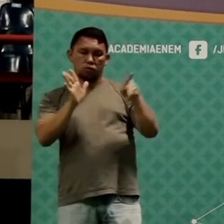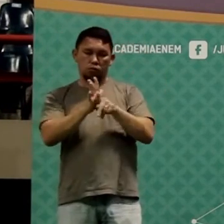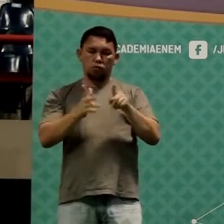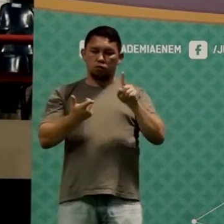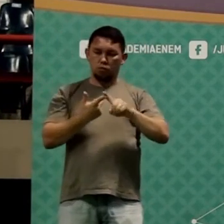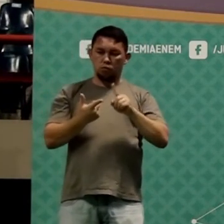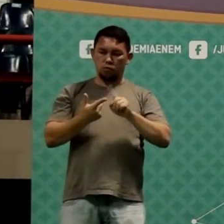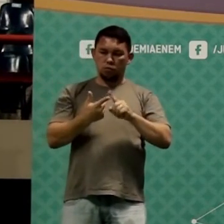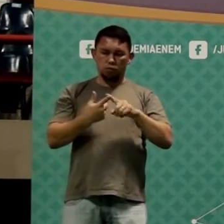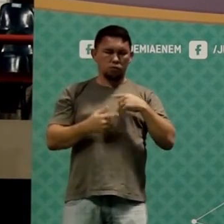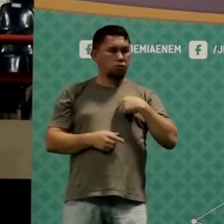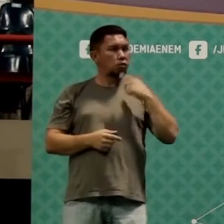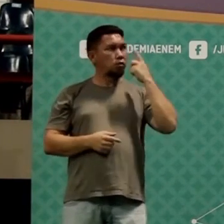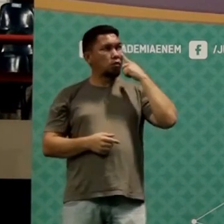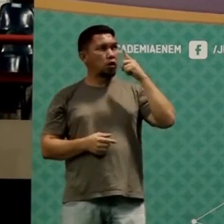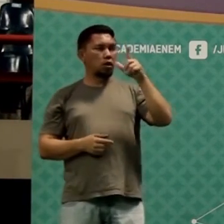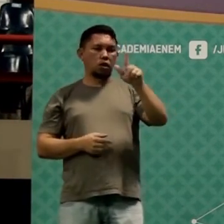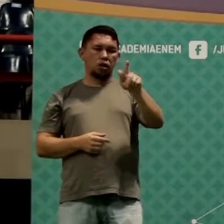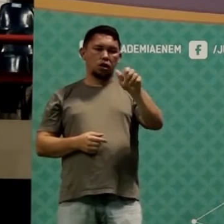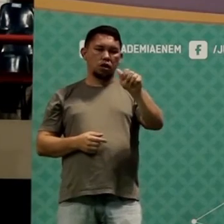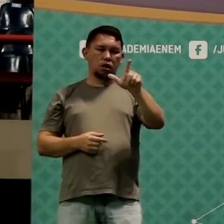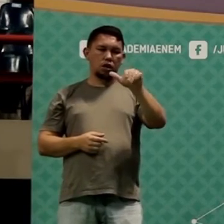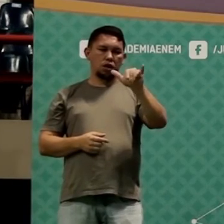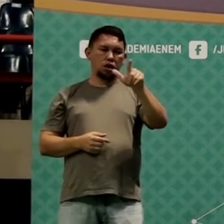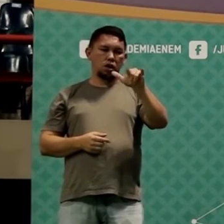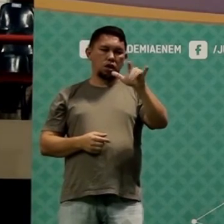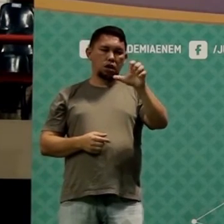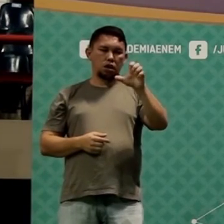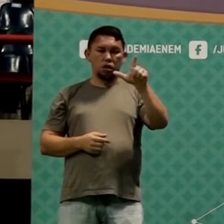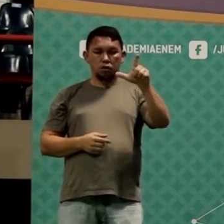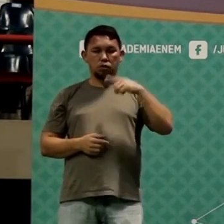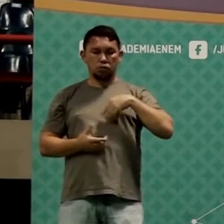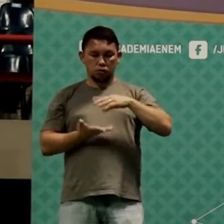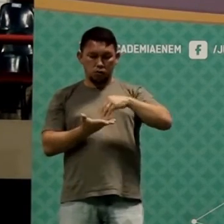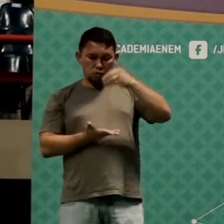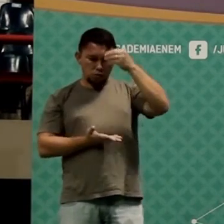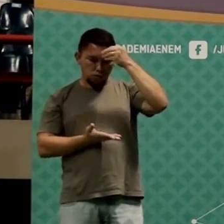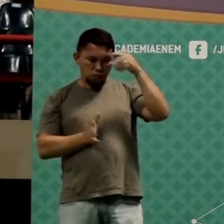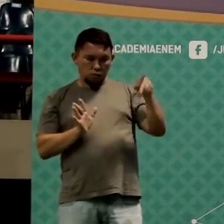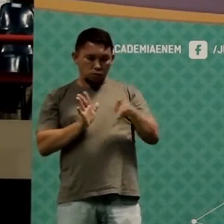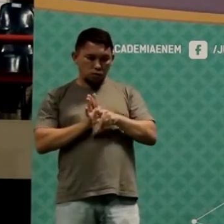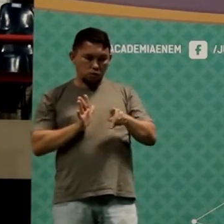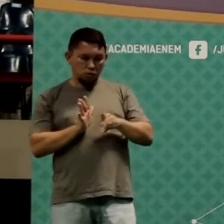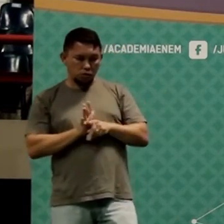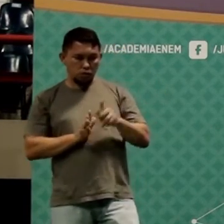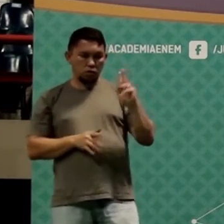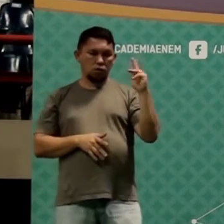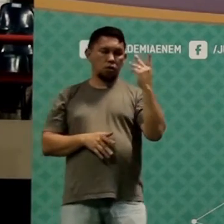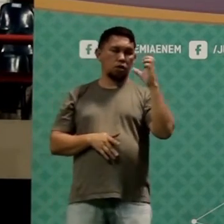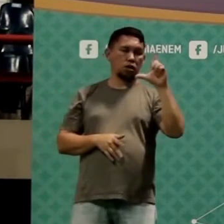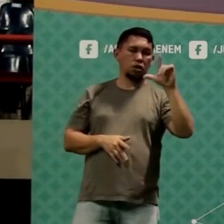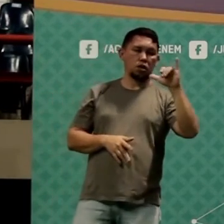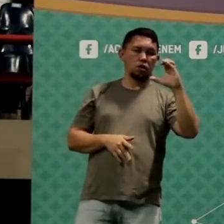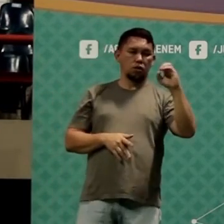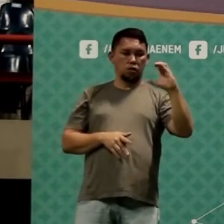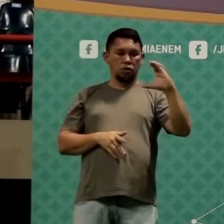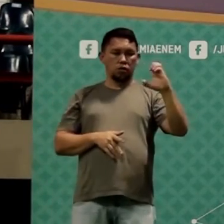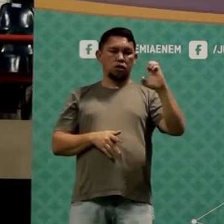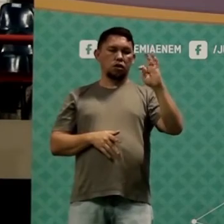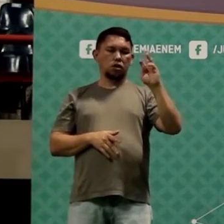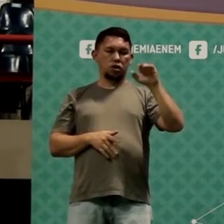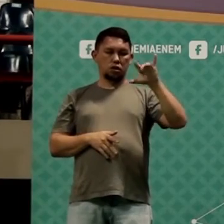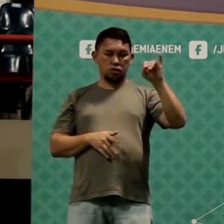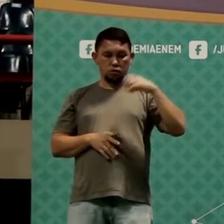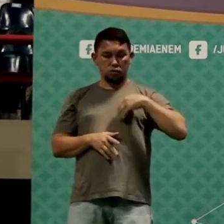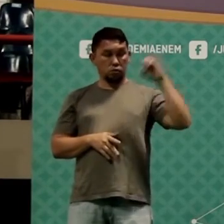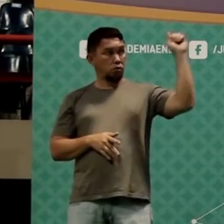Galileu, eles observaram que haviam outros corpos celestes e criaram a teoria do heliocentrismo, que o Sol era o